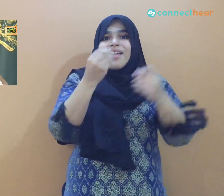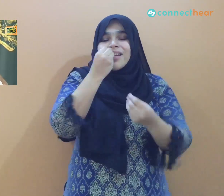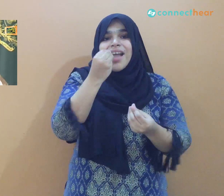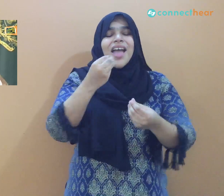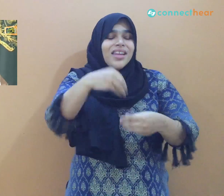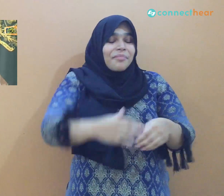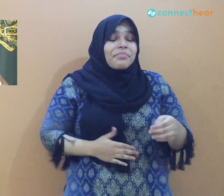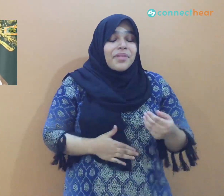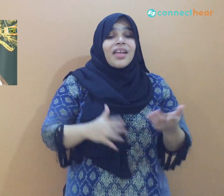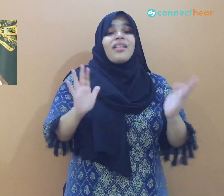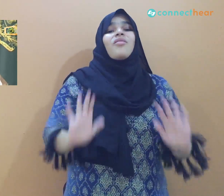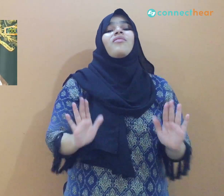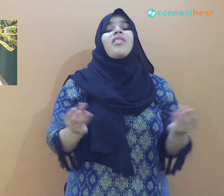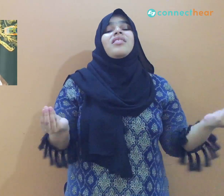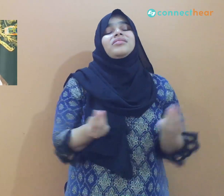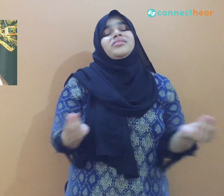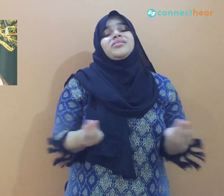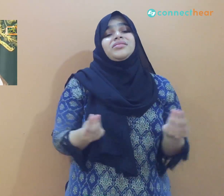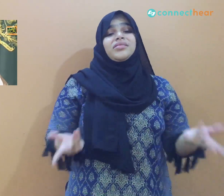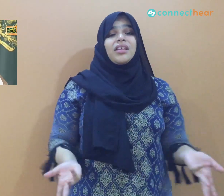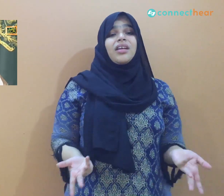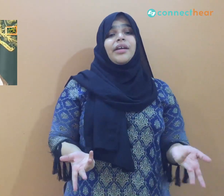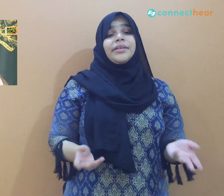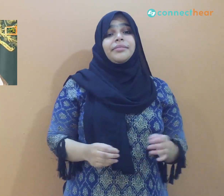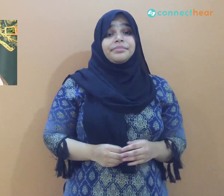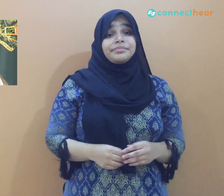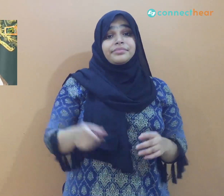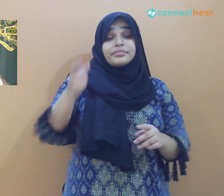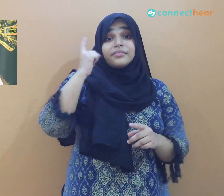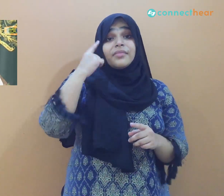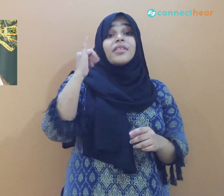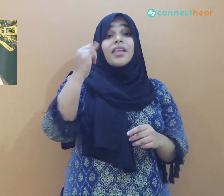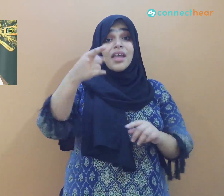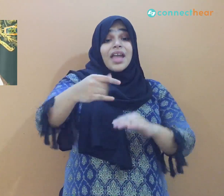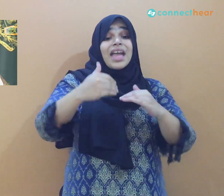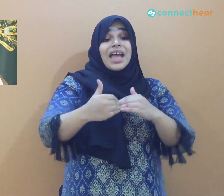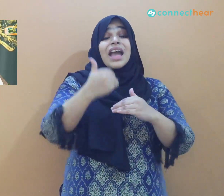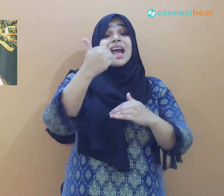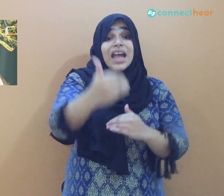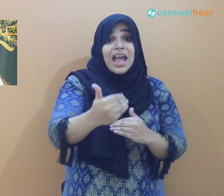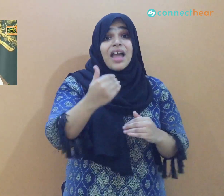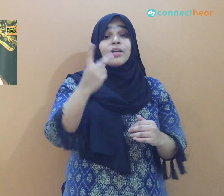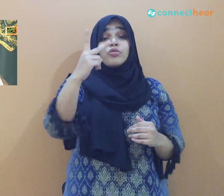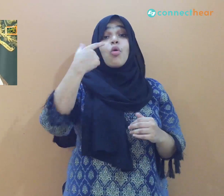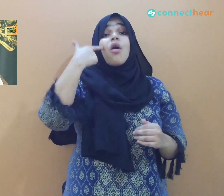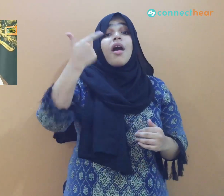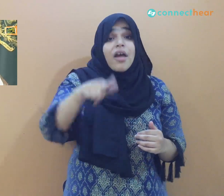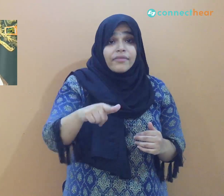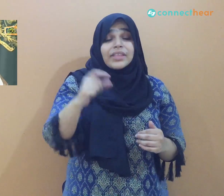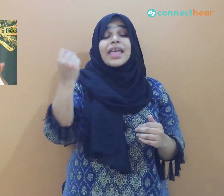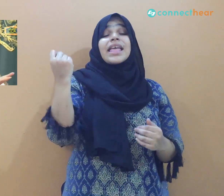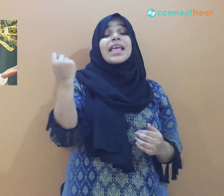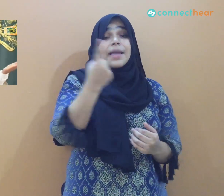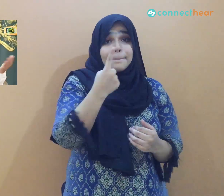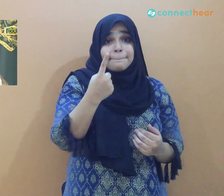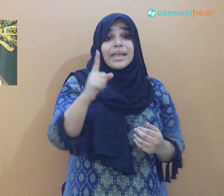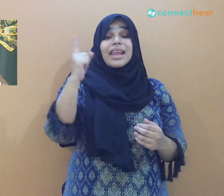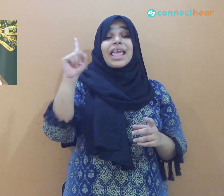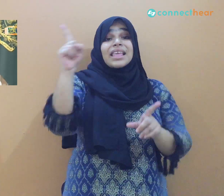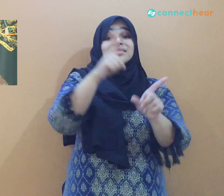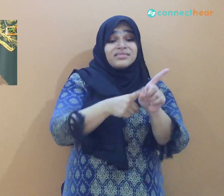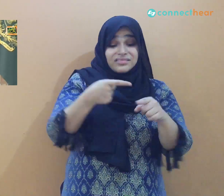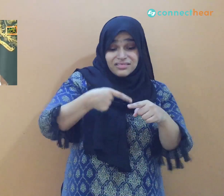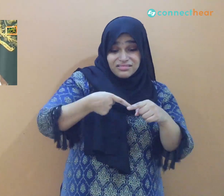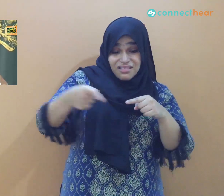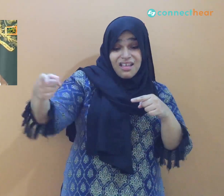ملے. تو یہ جو آپ آگے ادھر سے ہم جب 2 ہفتے اور 1 مہینہ اور یہ جو بھی 1 سال